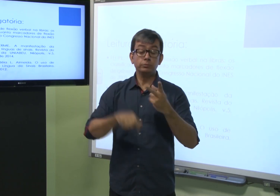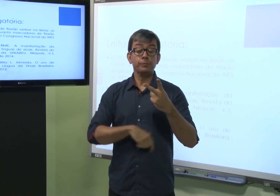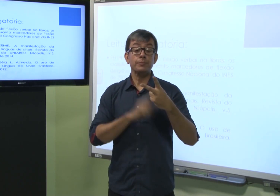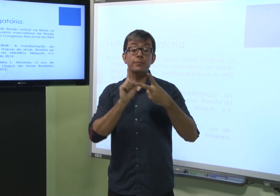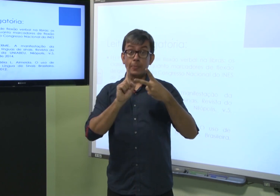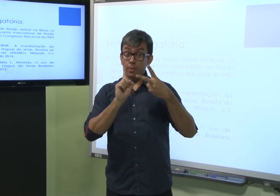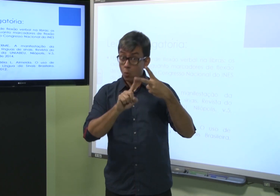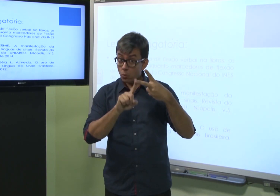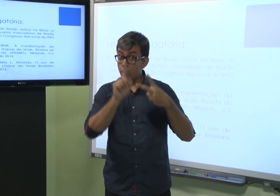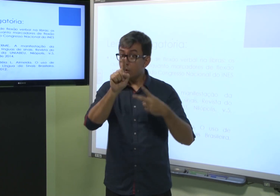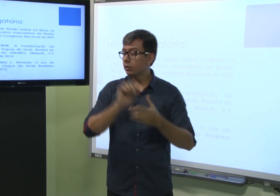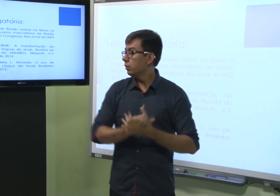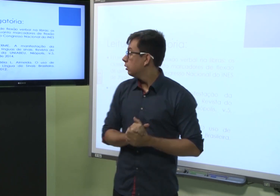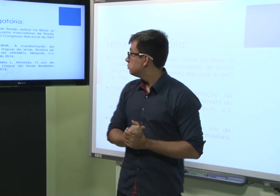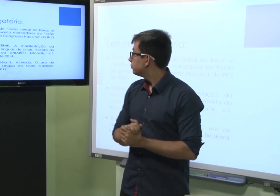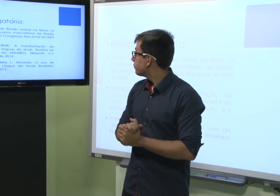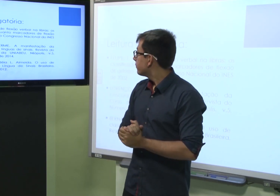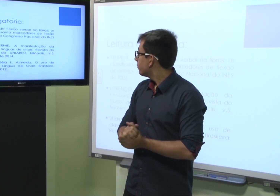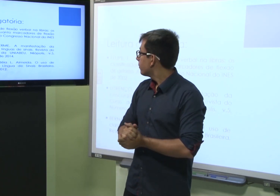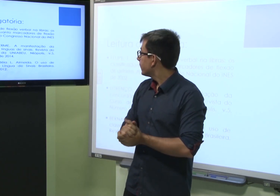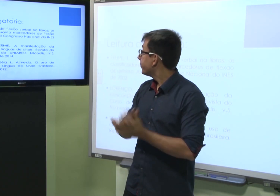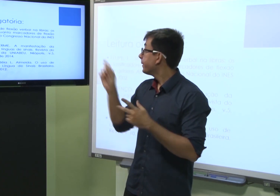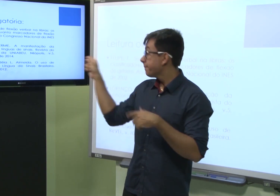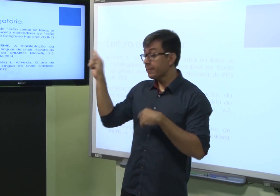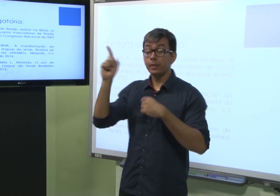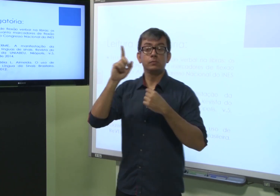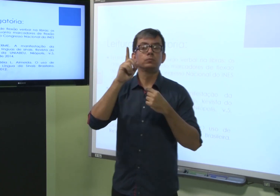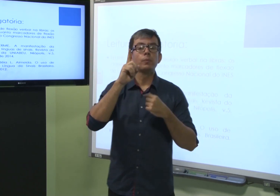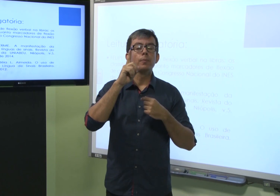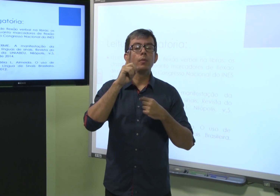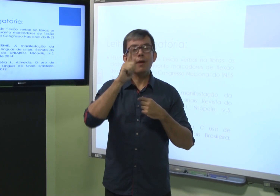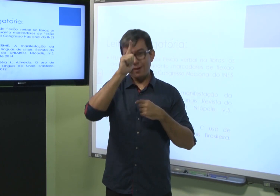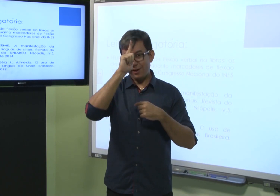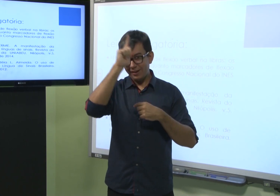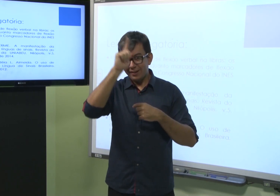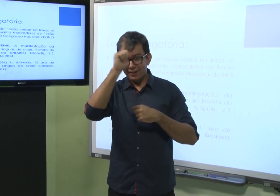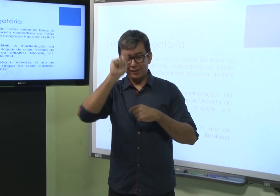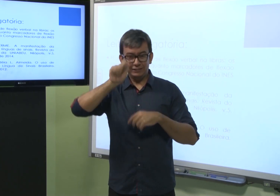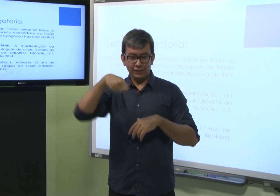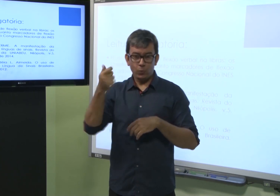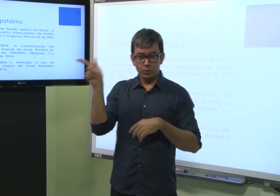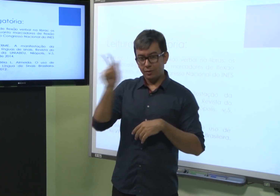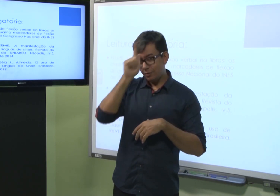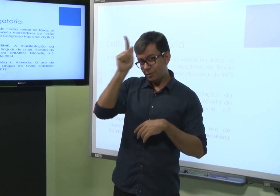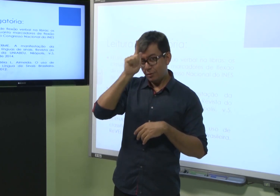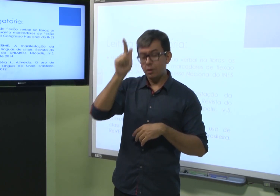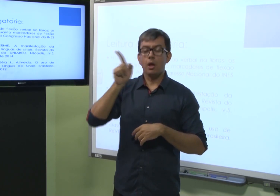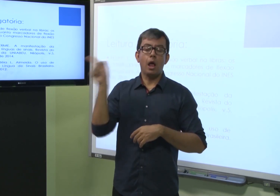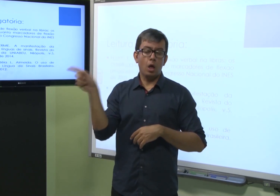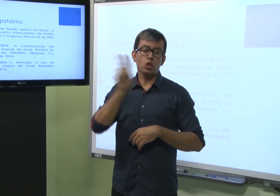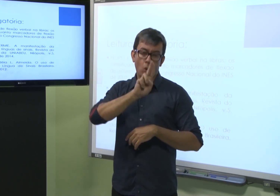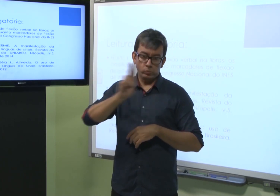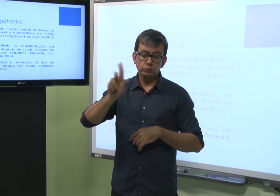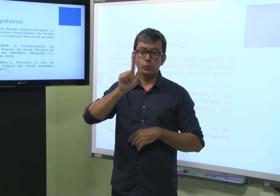dele, da Tânia Filipe. E também esse é o sinal deste autor, o